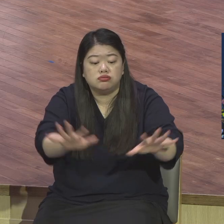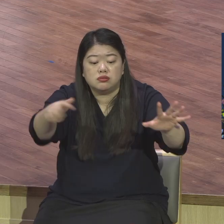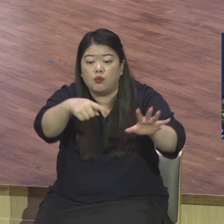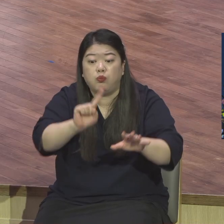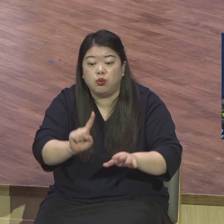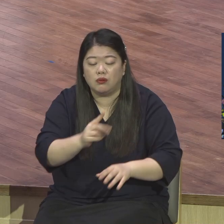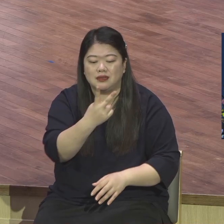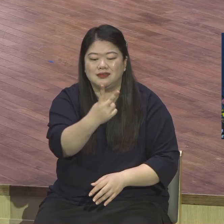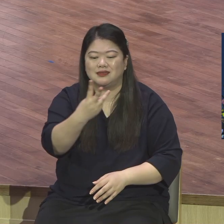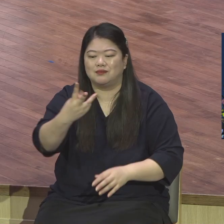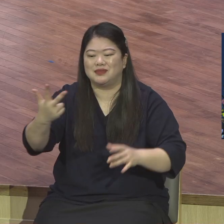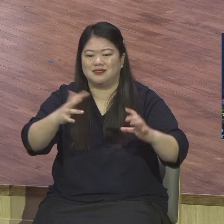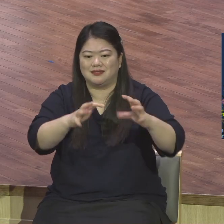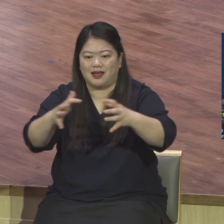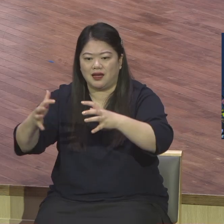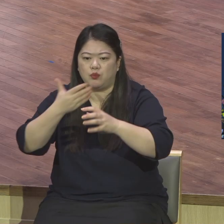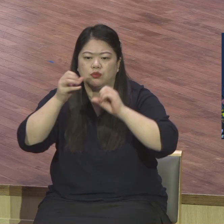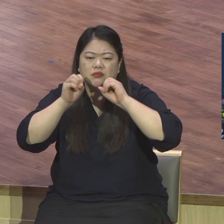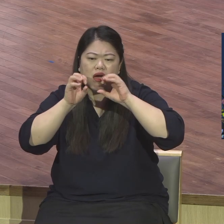나갔다.